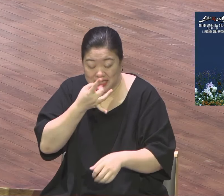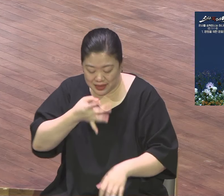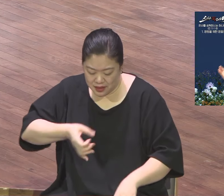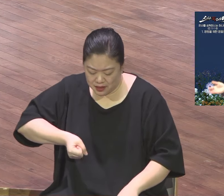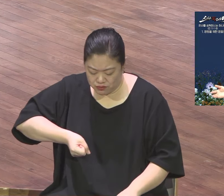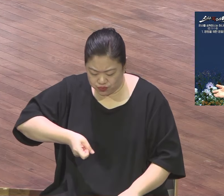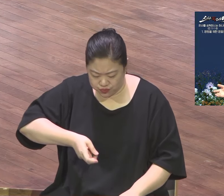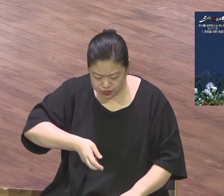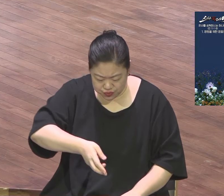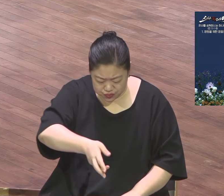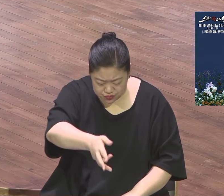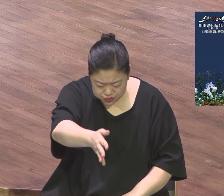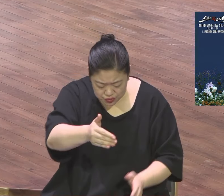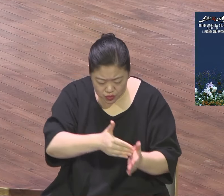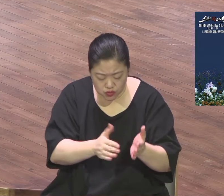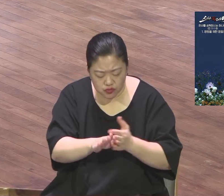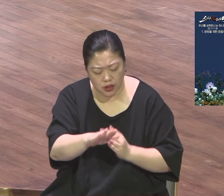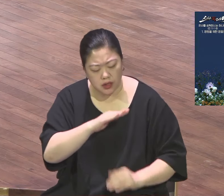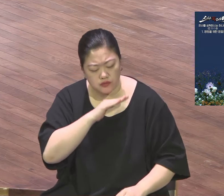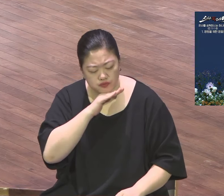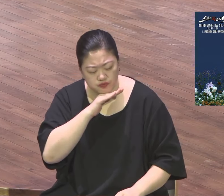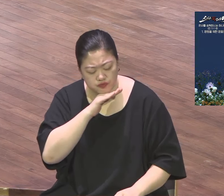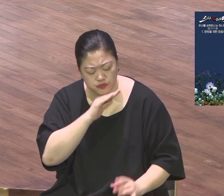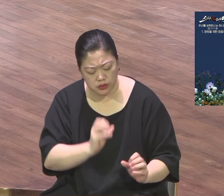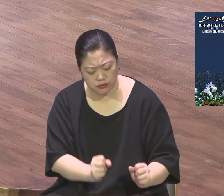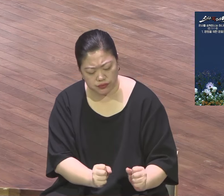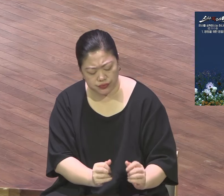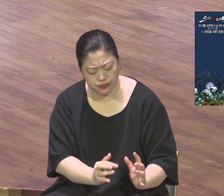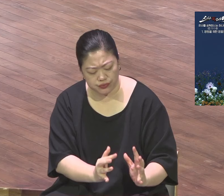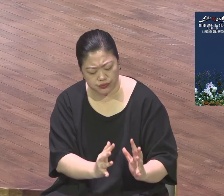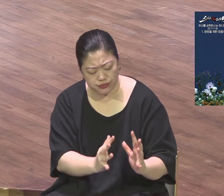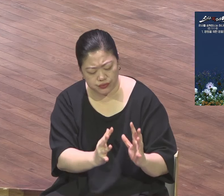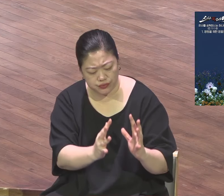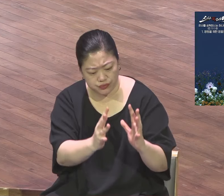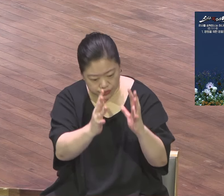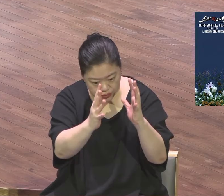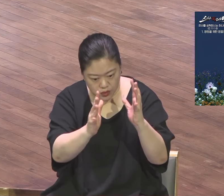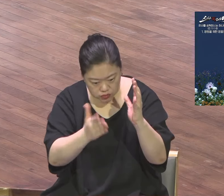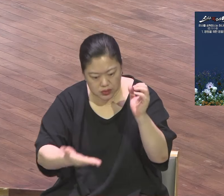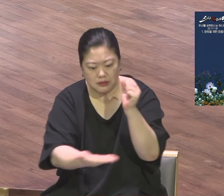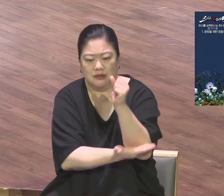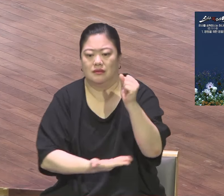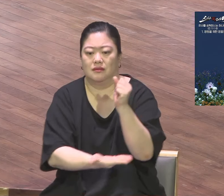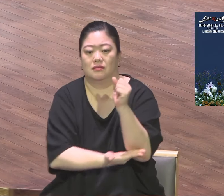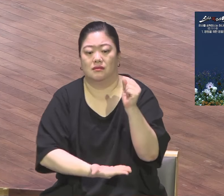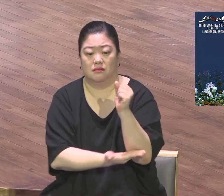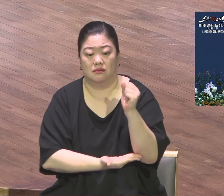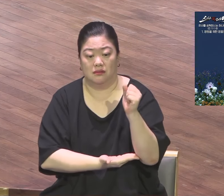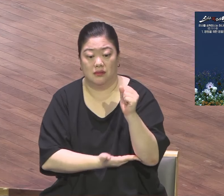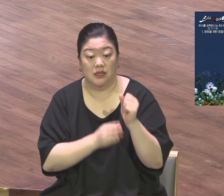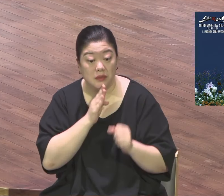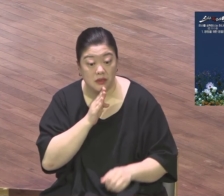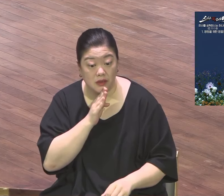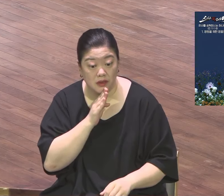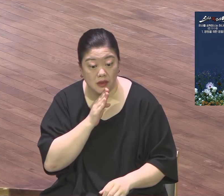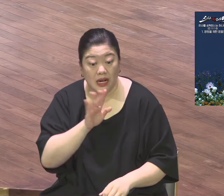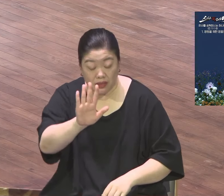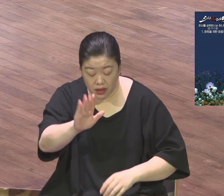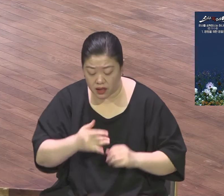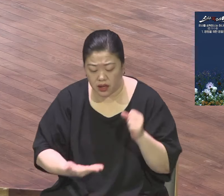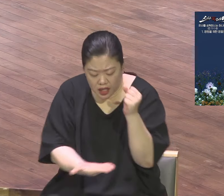결실을 얻도록 하라 그런 의미가 있습니다. 그런데 전통적인 해석이 뭐냐,